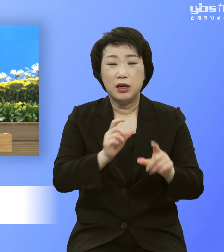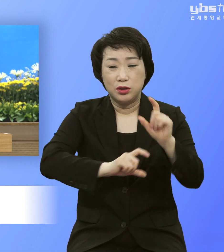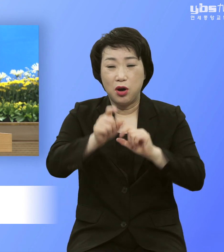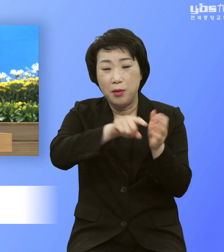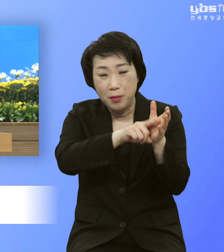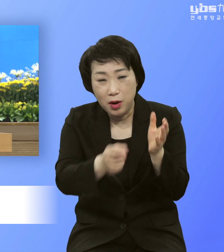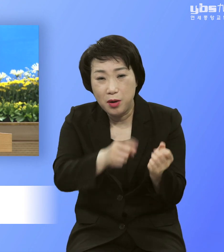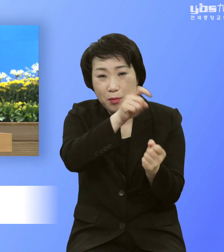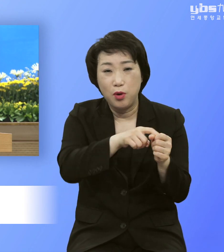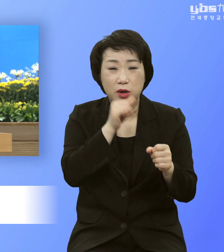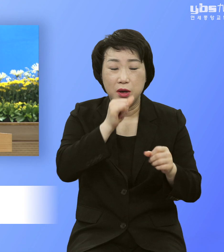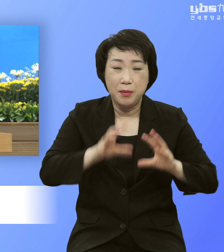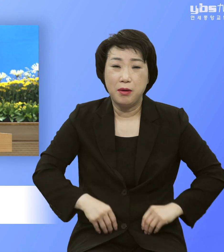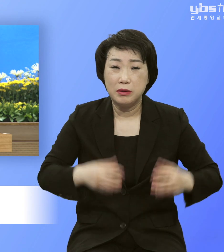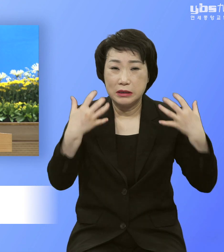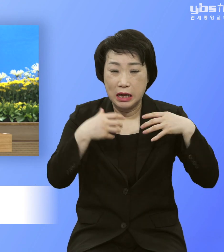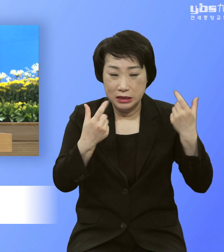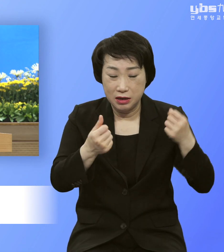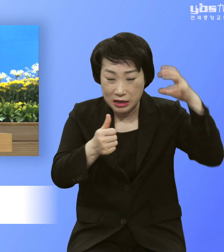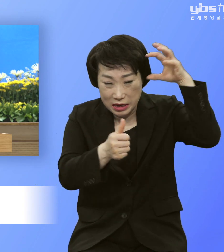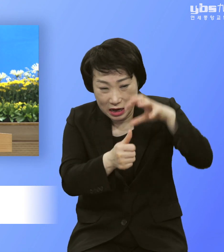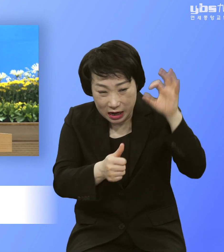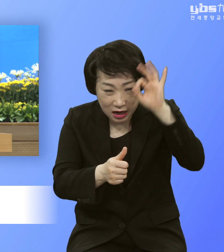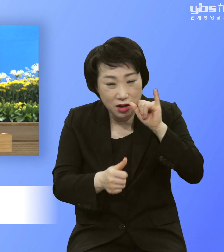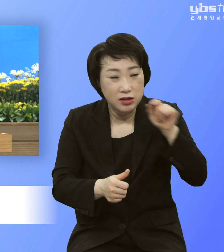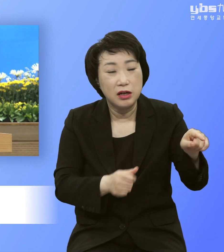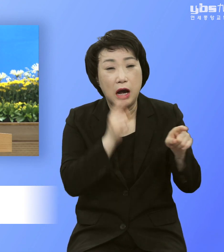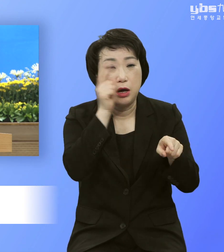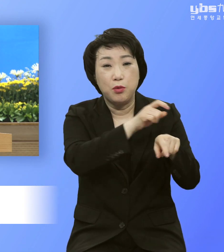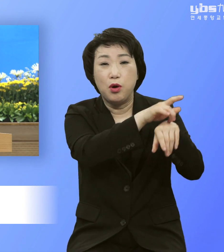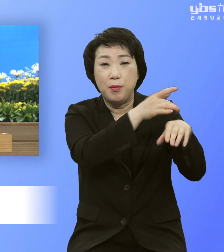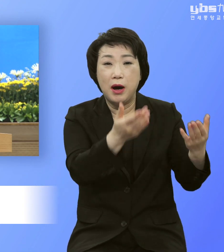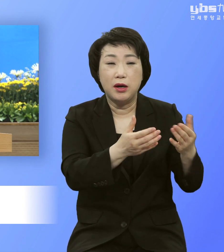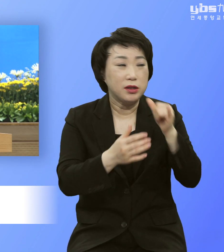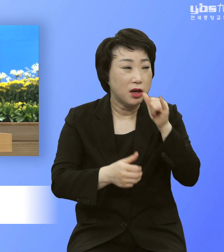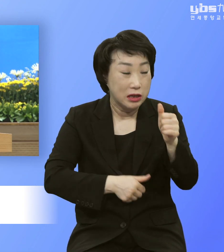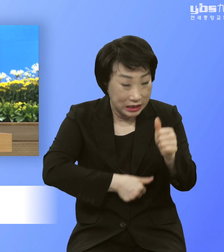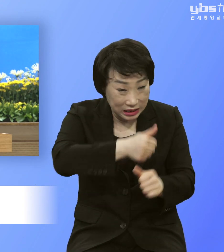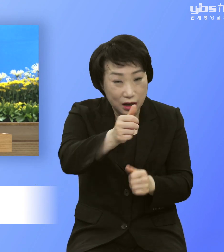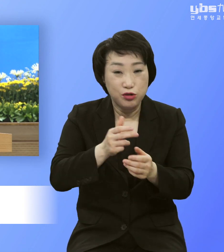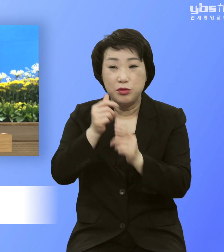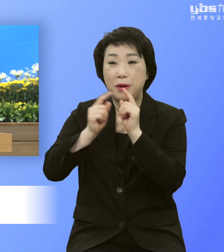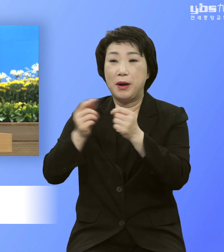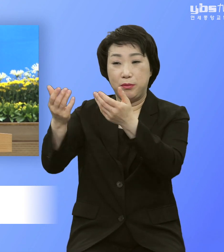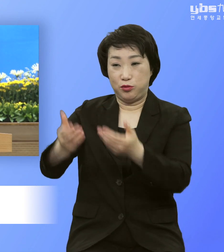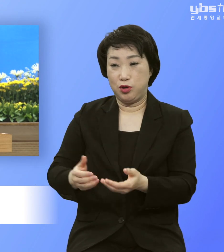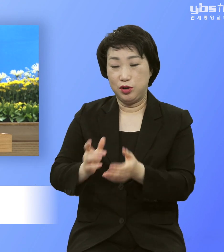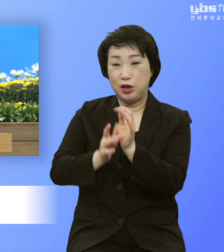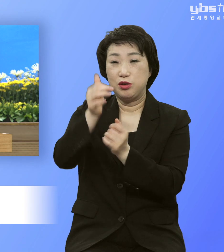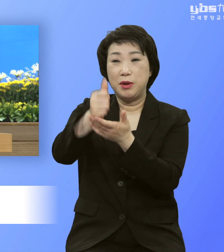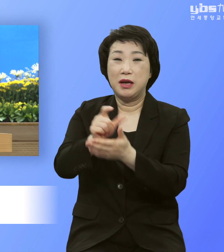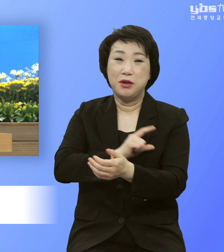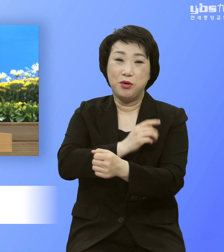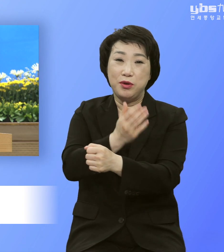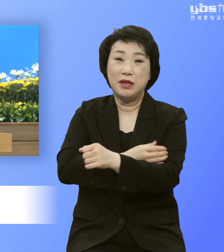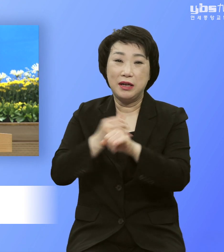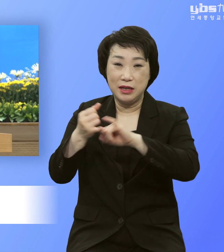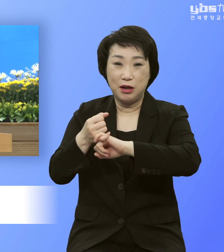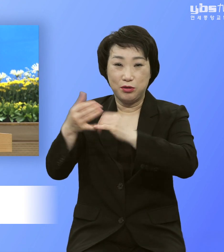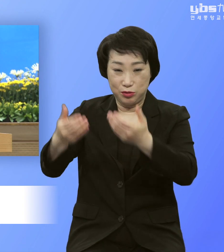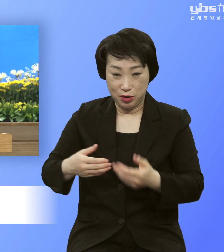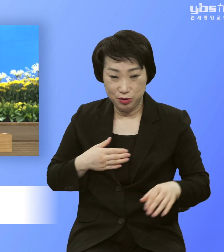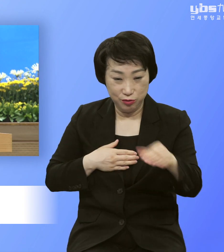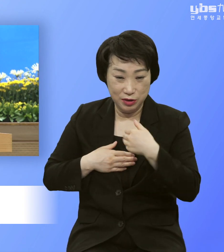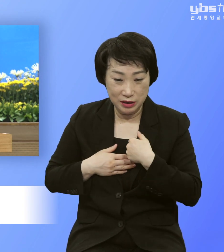끌어내리기 위해서 우는 사자처럼 사냥하는 사단마귀 대적하라고 주님 말씀하여 주시고 그 이름의 권세와 약속을 주셨습니다. 이